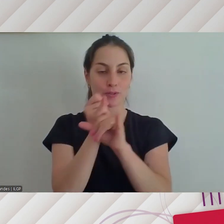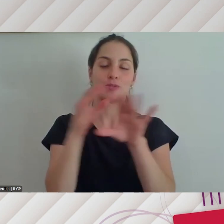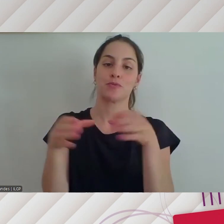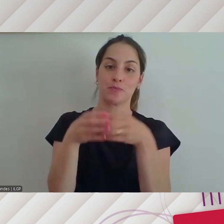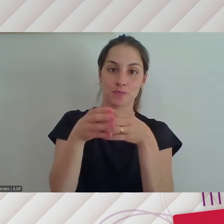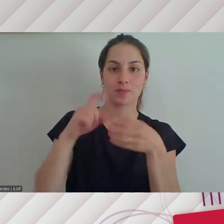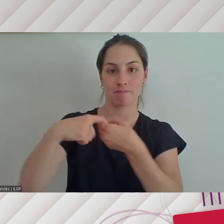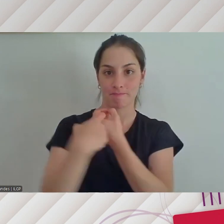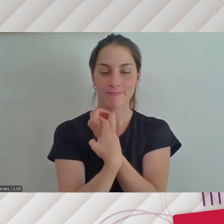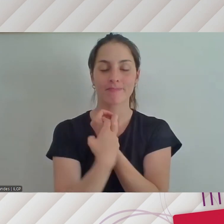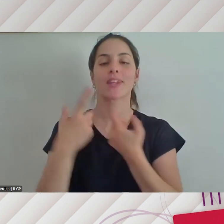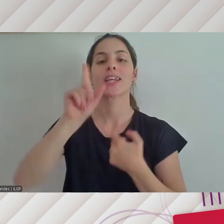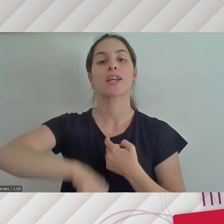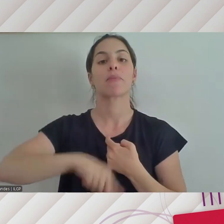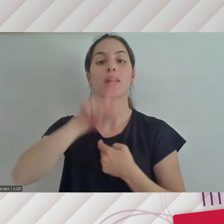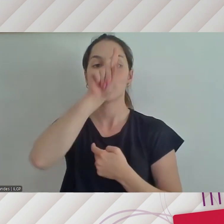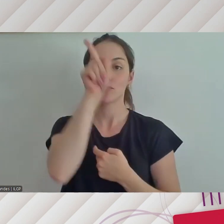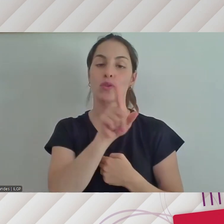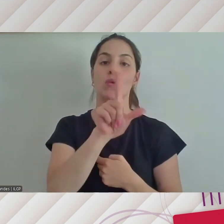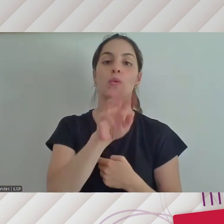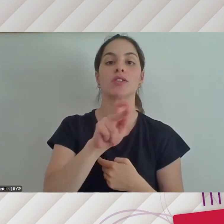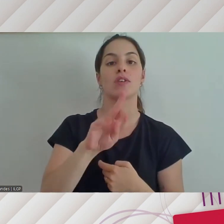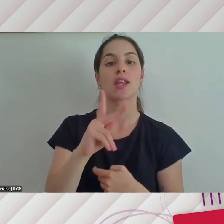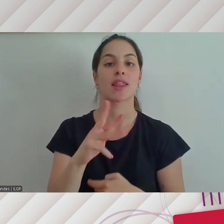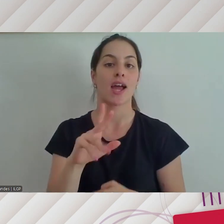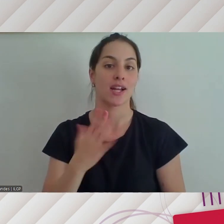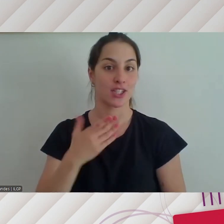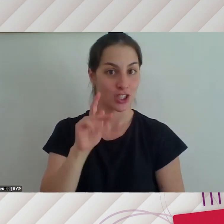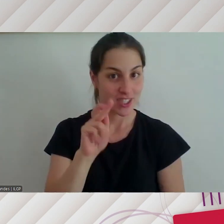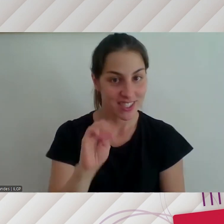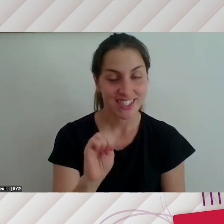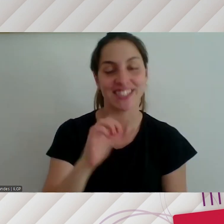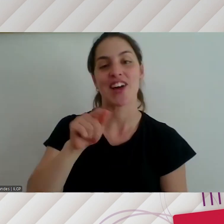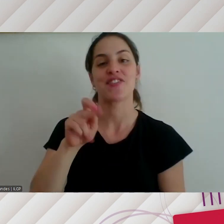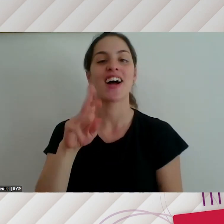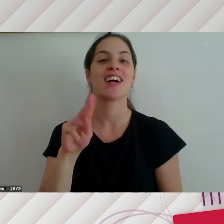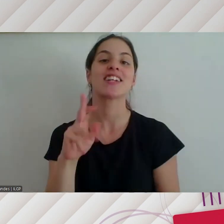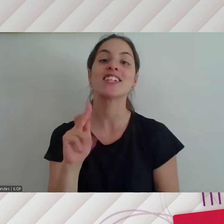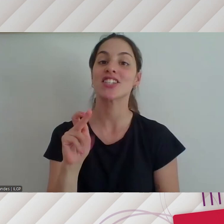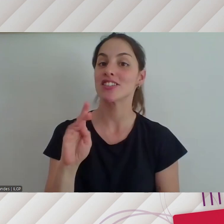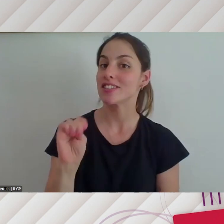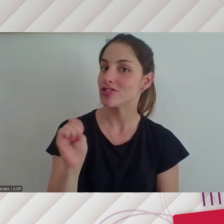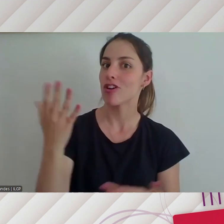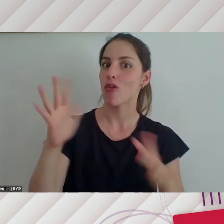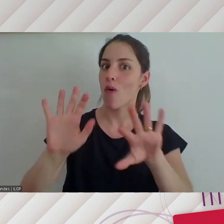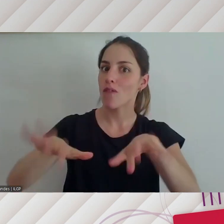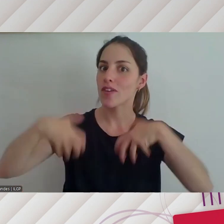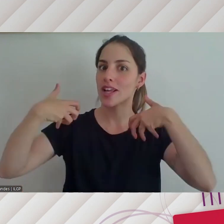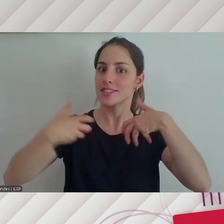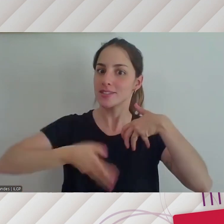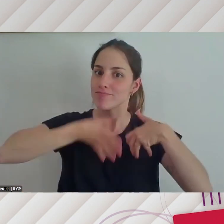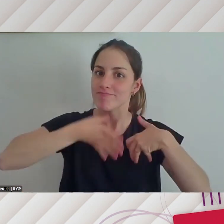como, naturalmente, o professor Luís Valadares Tavares, que fez uma conferência tão densa